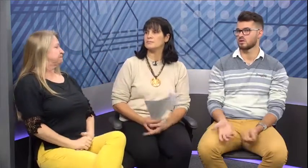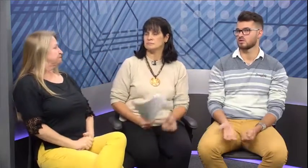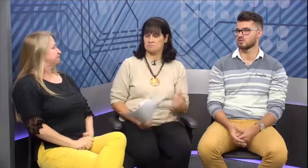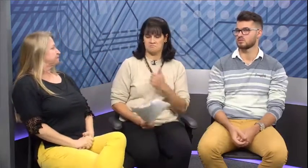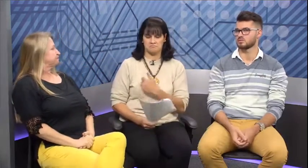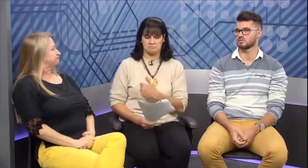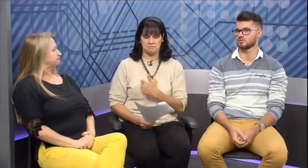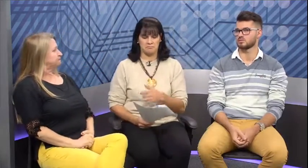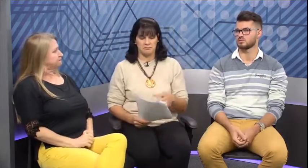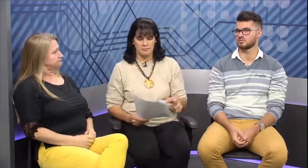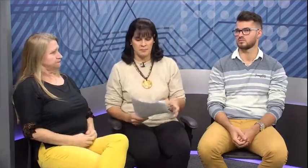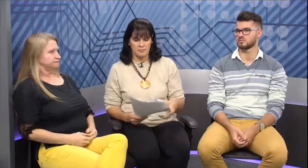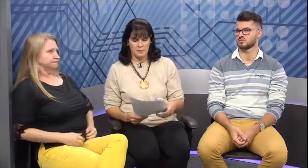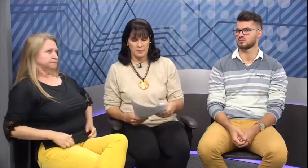minha opinião, eu acho importante.